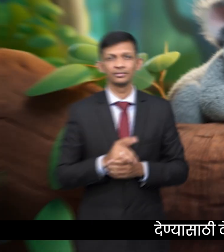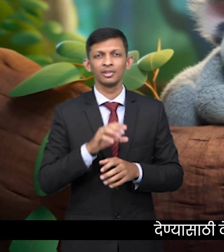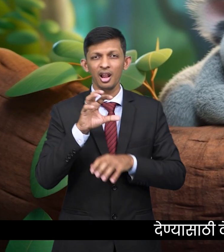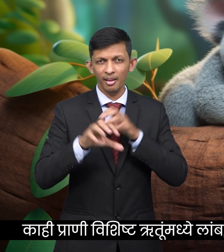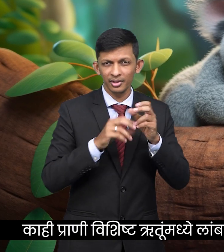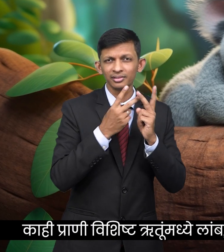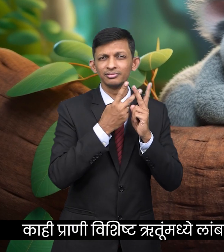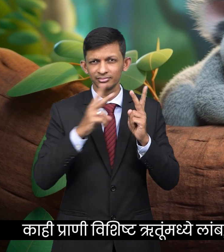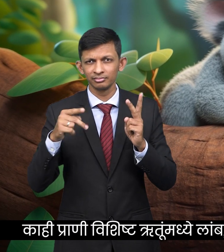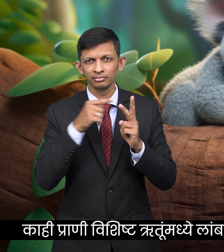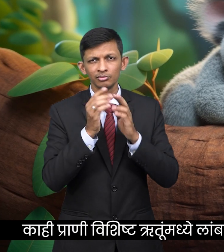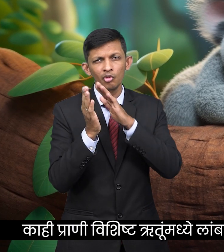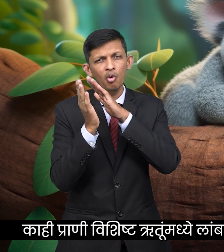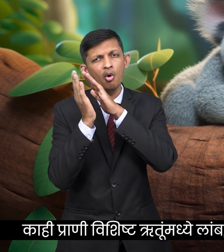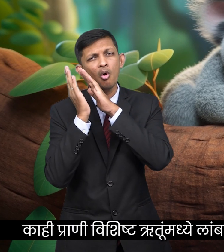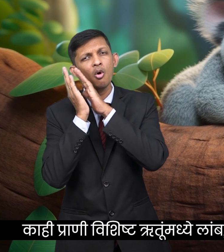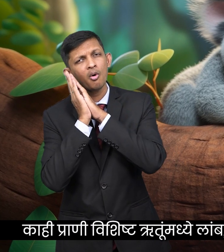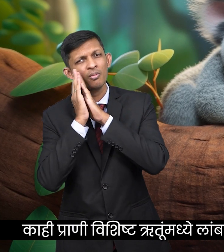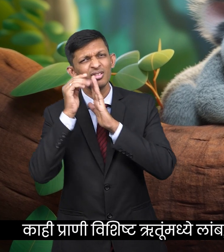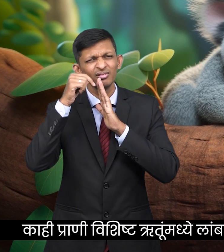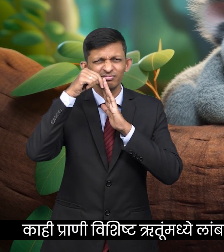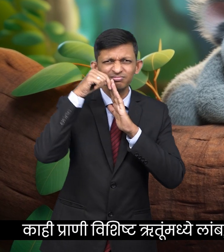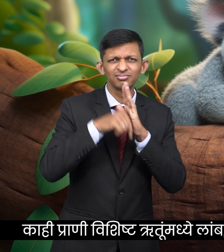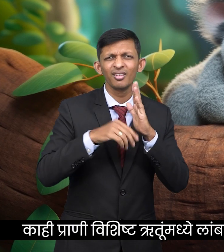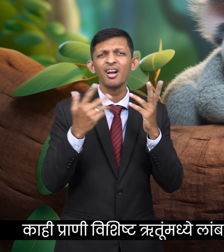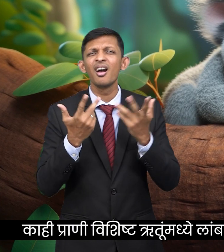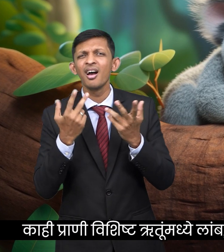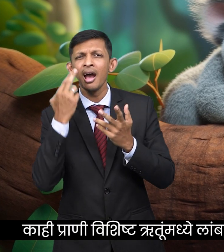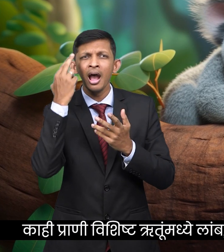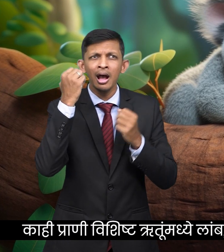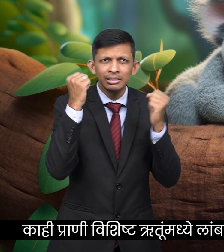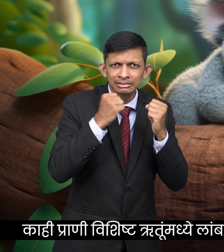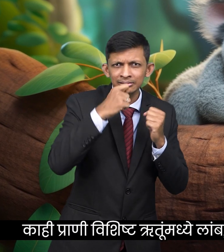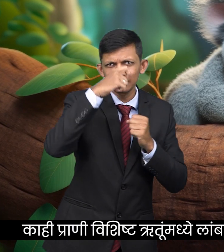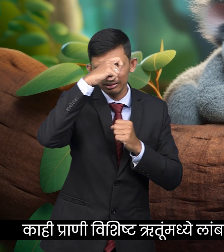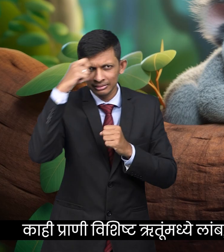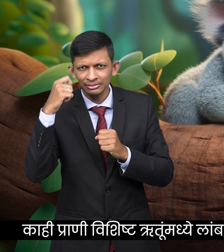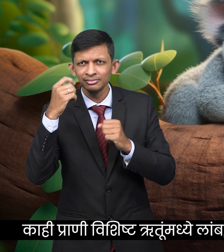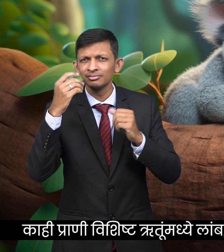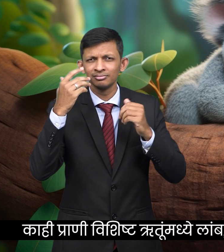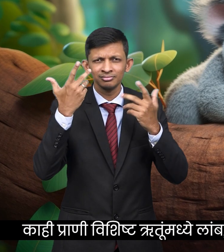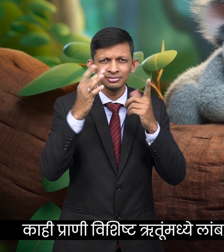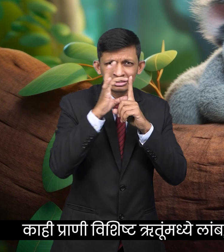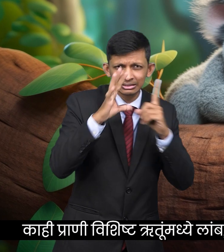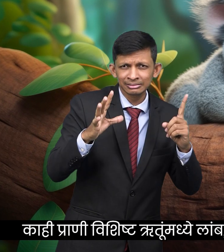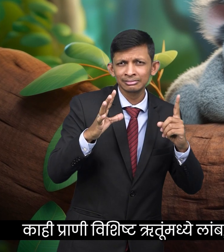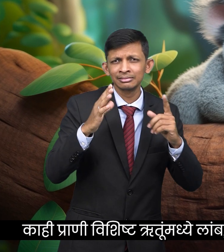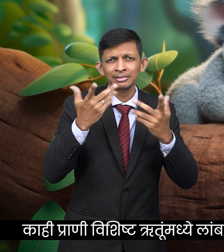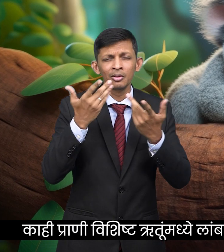काढतात. काही प्राणी विशिष्ट ऋतूंमध्ये लांब गाढ